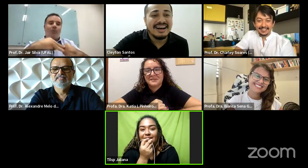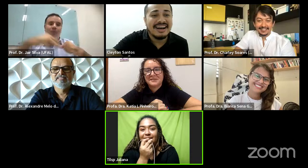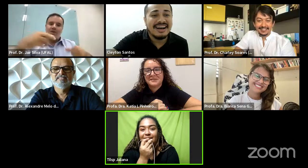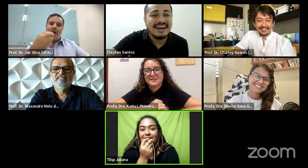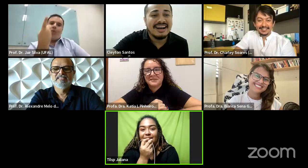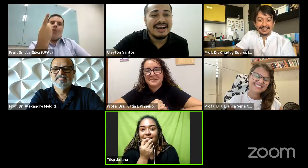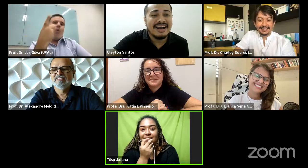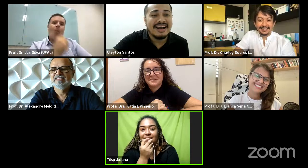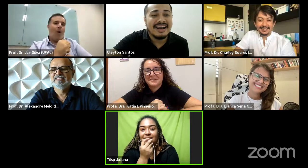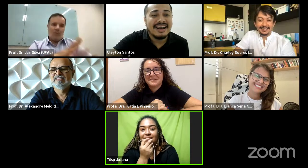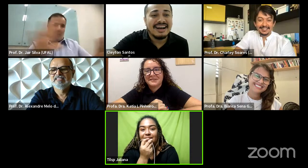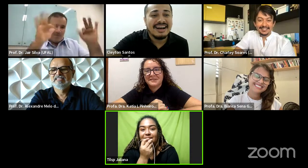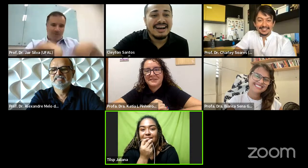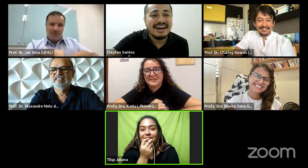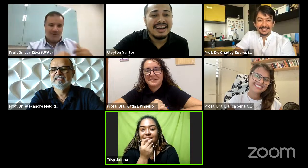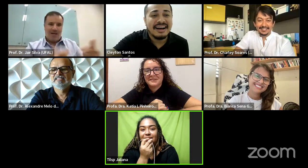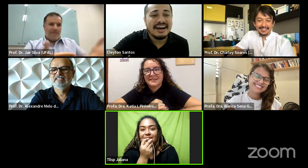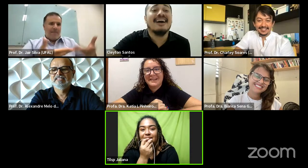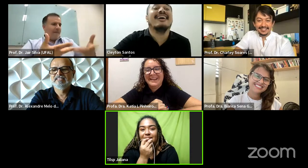E assim,